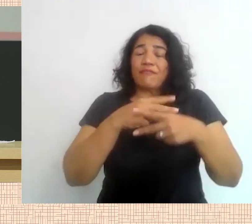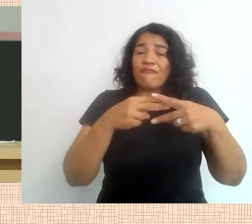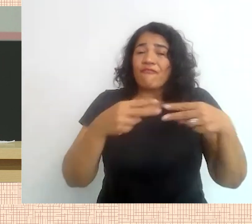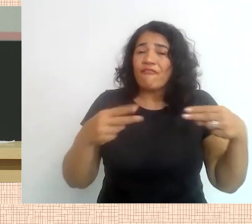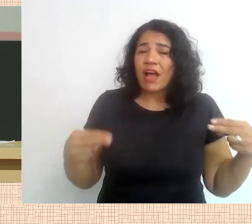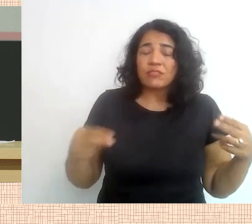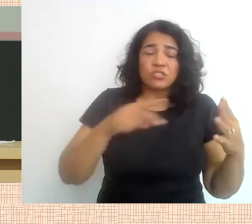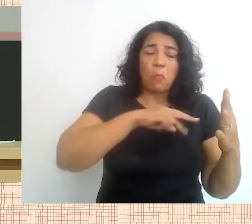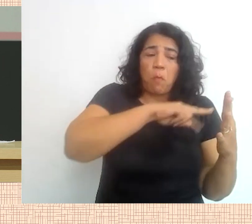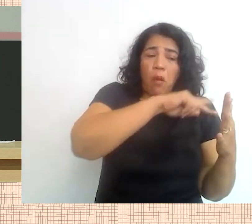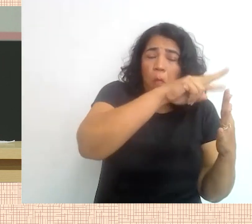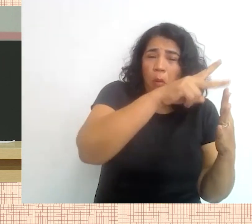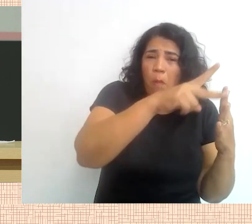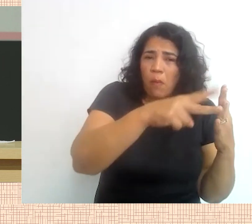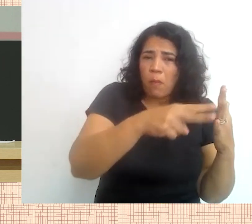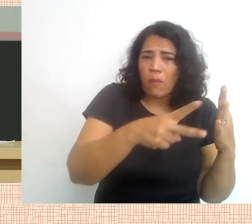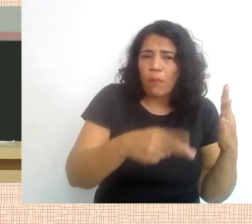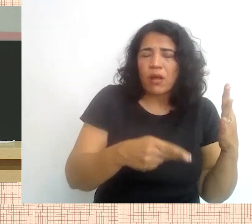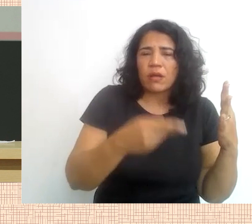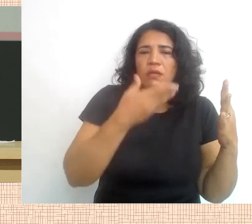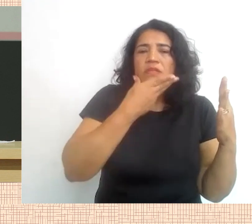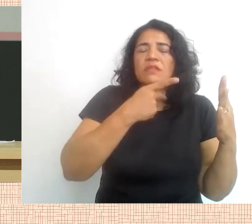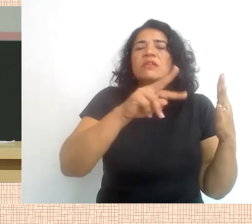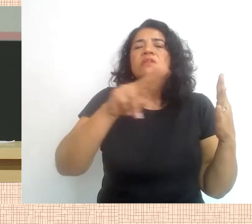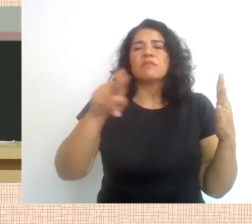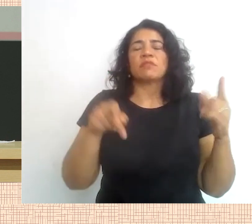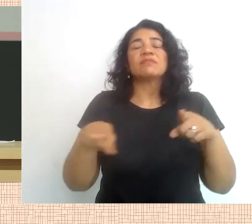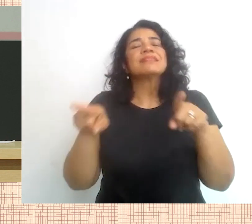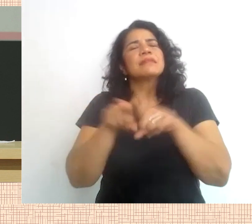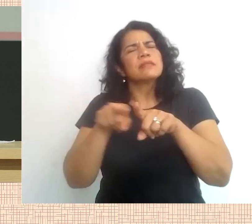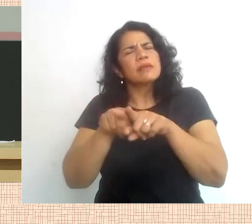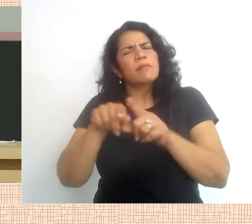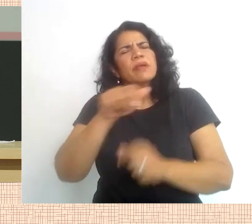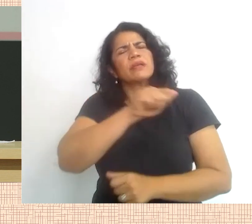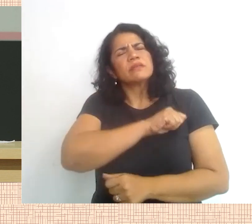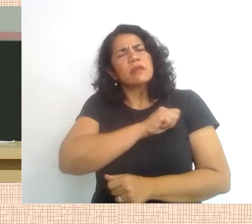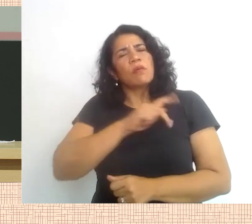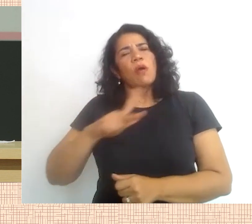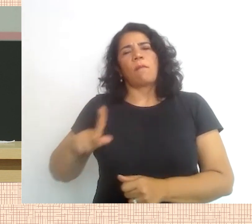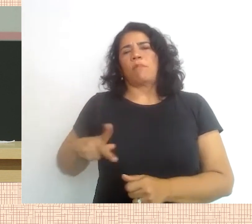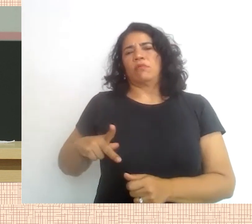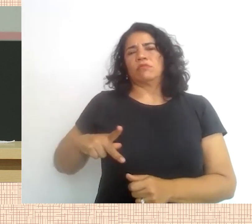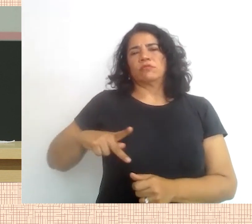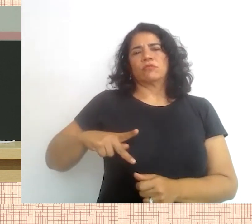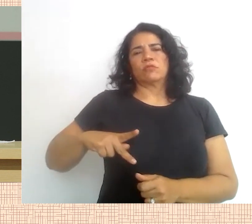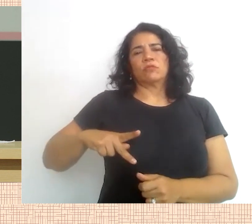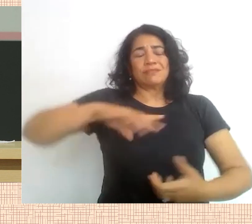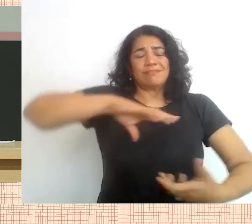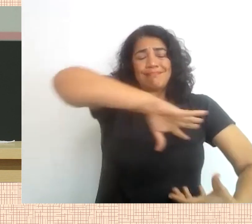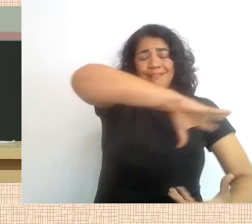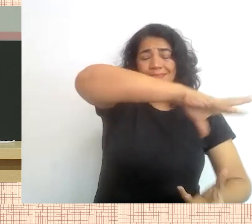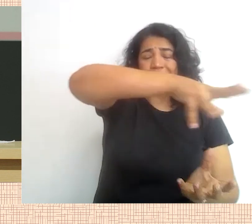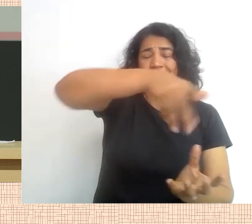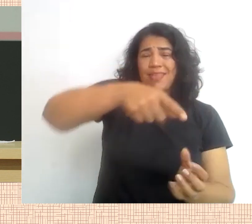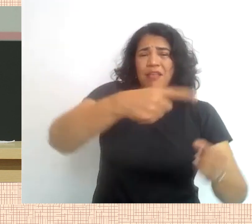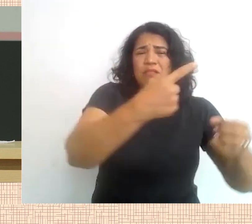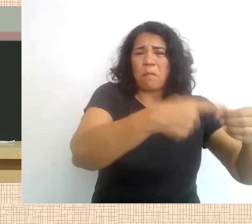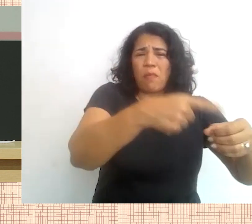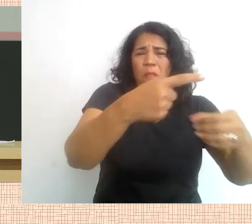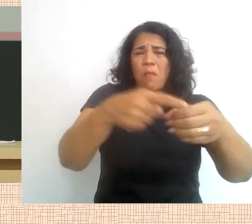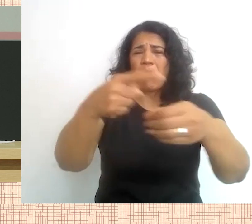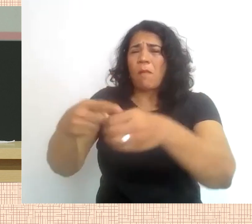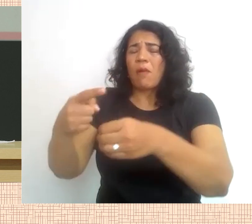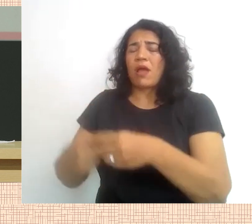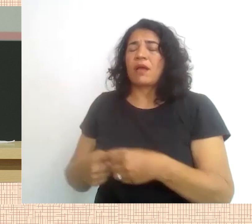1, versículo 1, eles são esses servos que Deus quer dar a revelação, mas Ele dá para